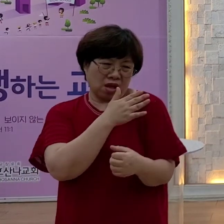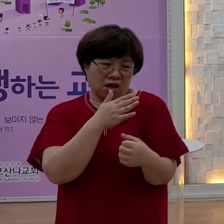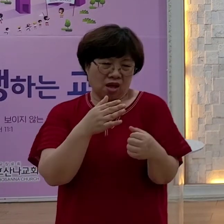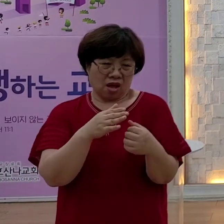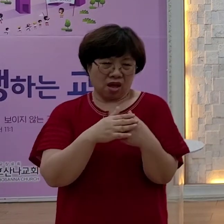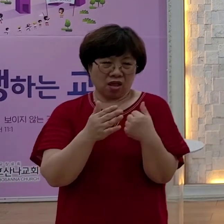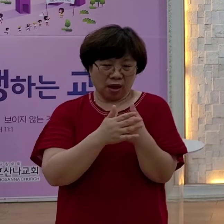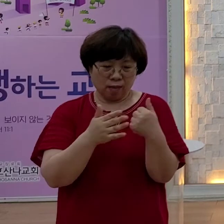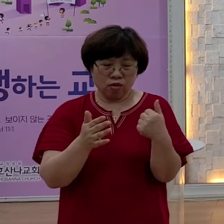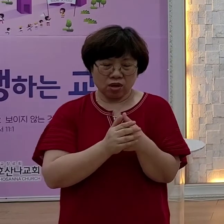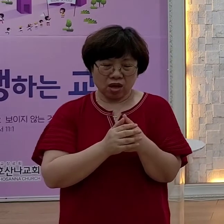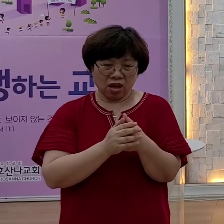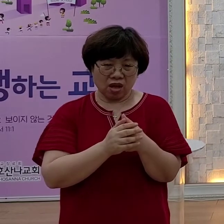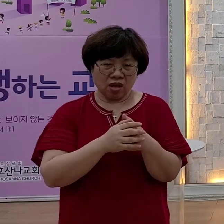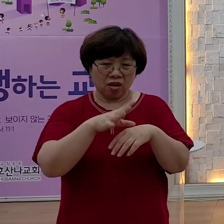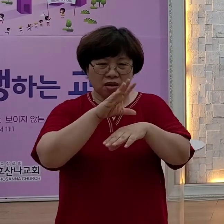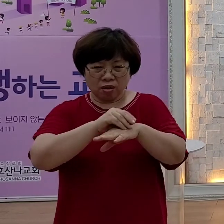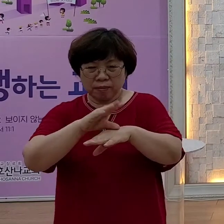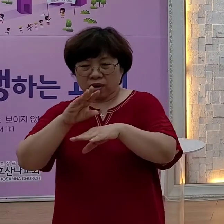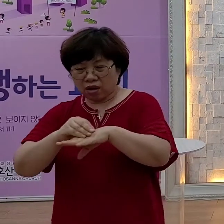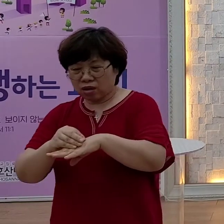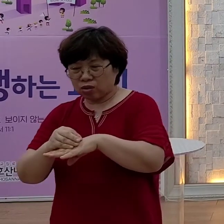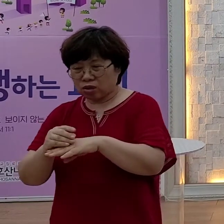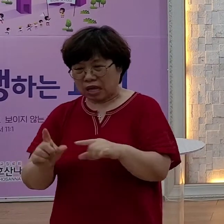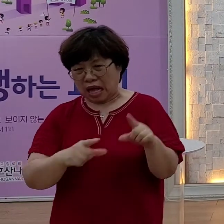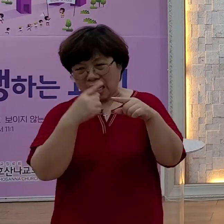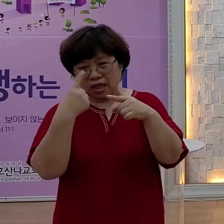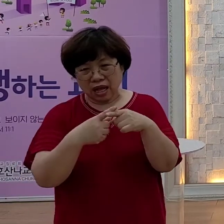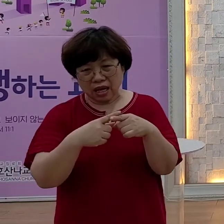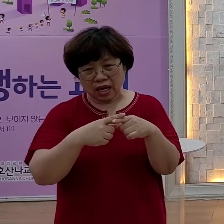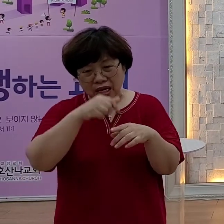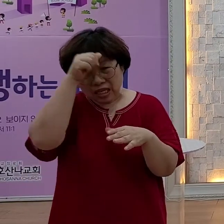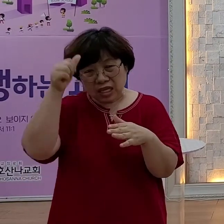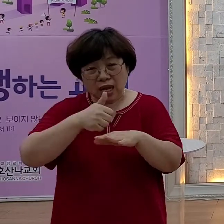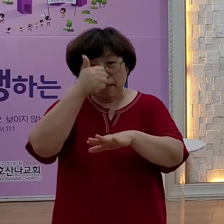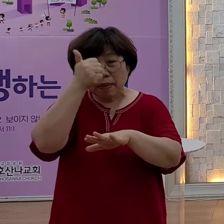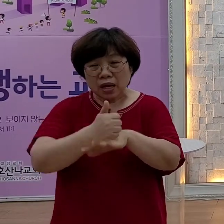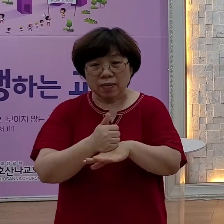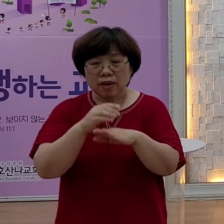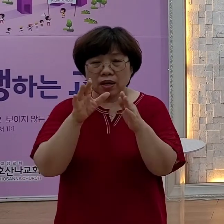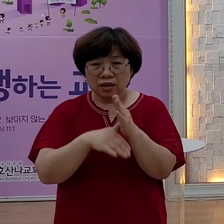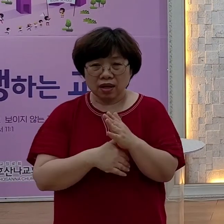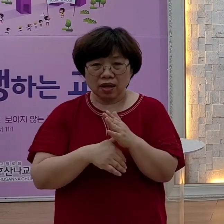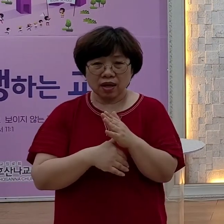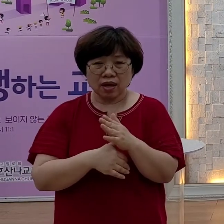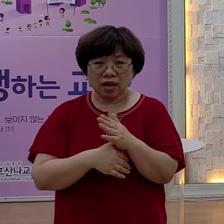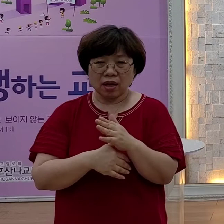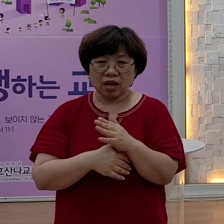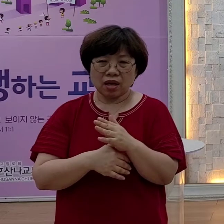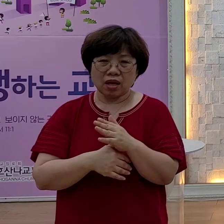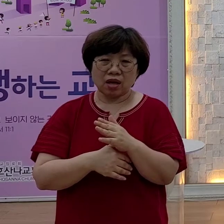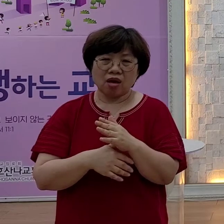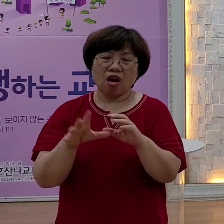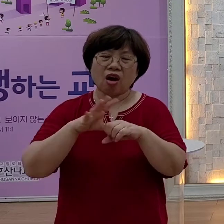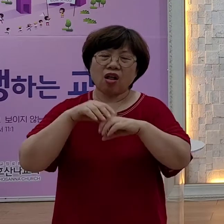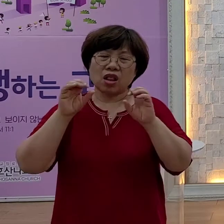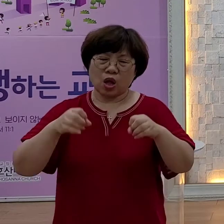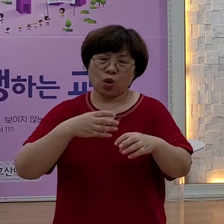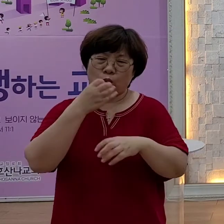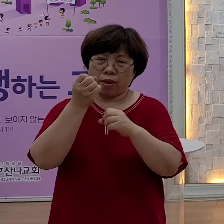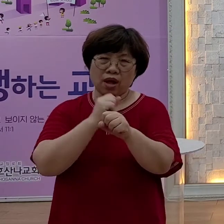살다가 지금 이렇게 인생 말년에 온 거예요. 전도서가 그의 인생 맨 마지막에 쓴 책이라고 그랬잖아요.